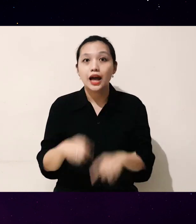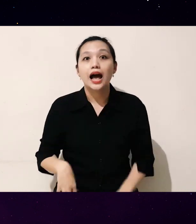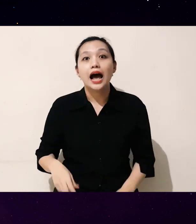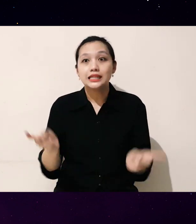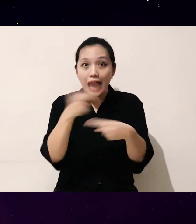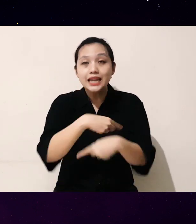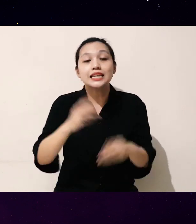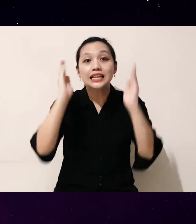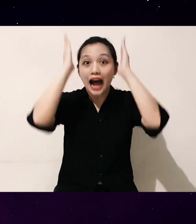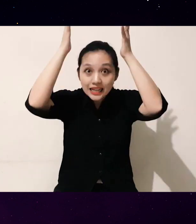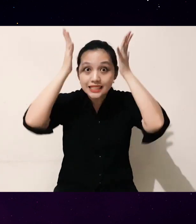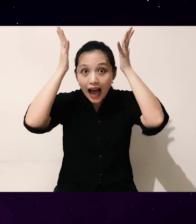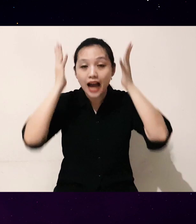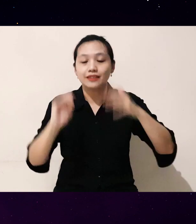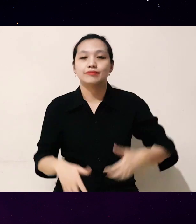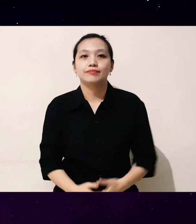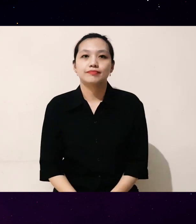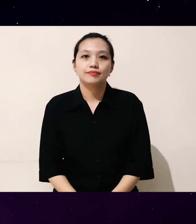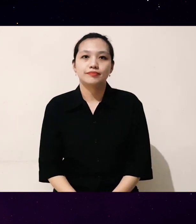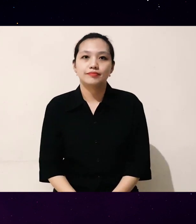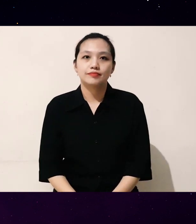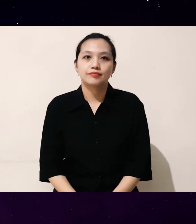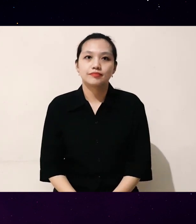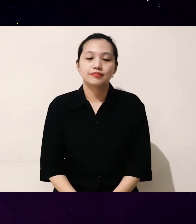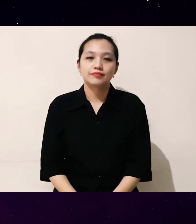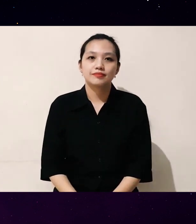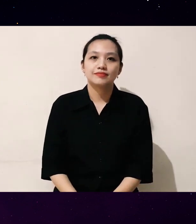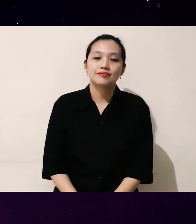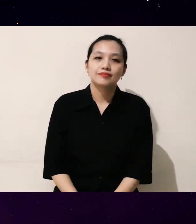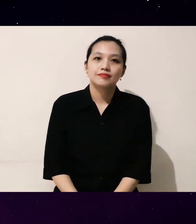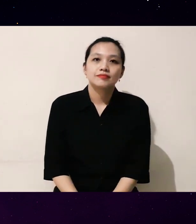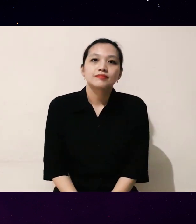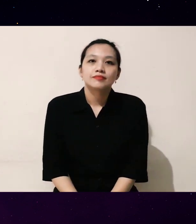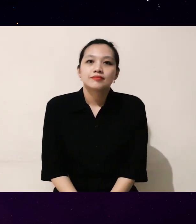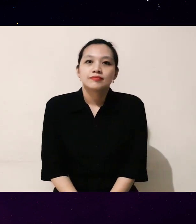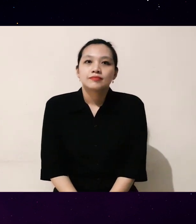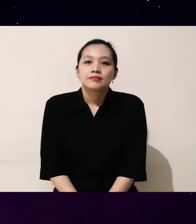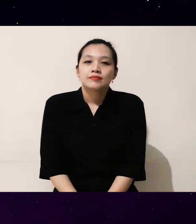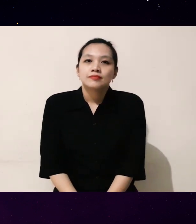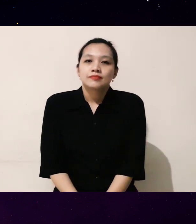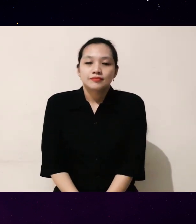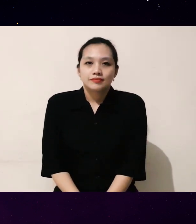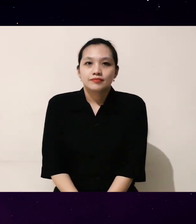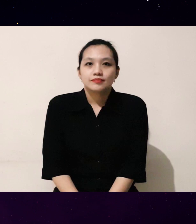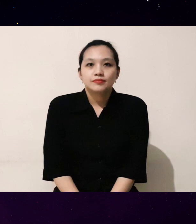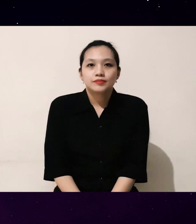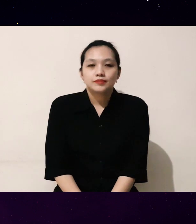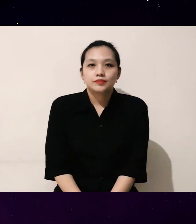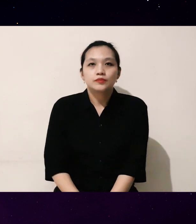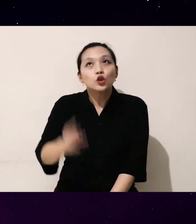atau Yehuda yang biasa-biasa, yang tidak terlalu banyak membawa dampak, tapi dampak Daud abadi sampai pada hari